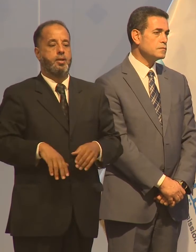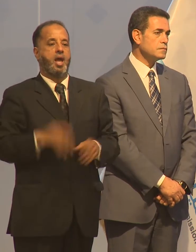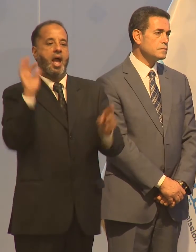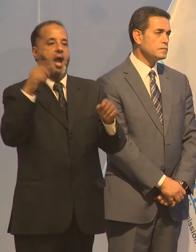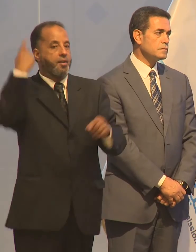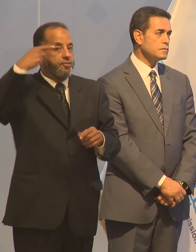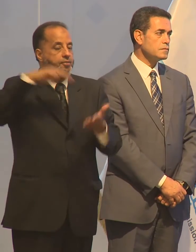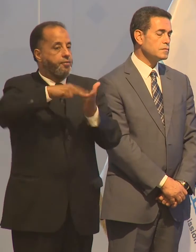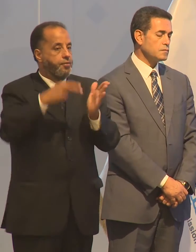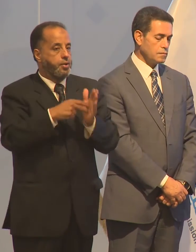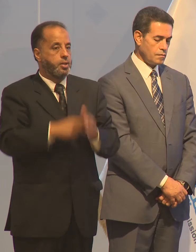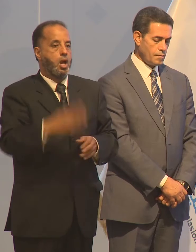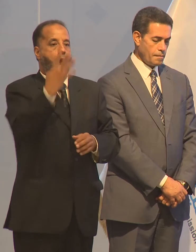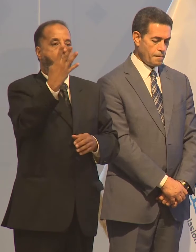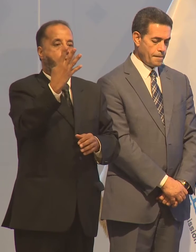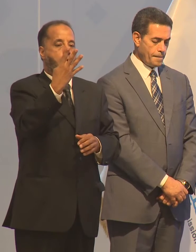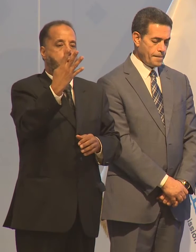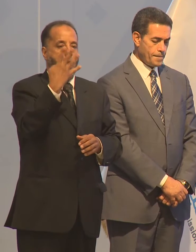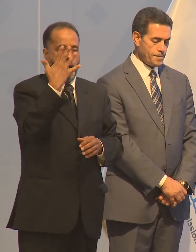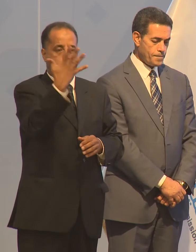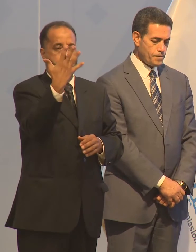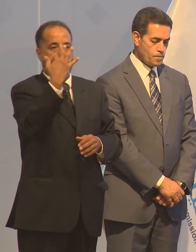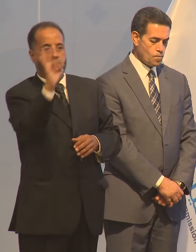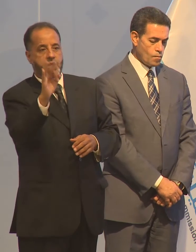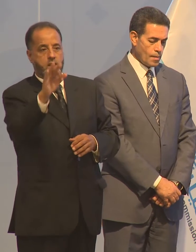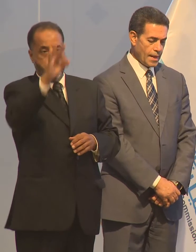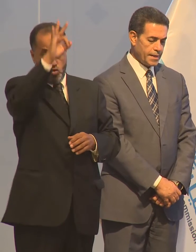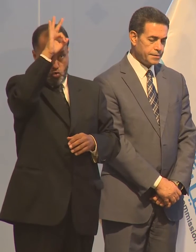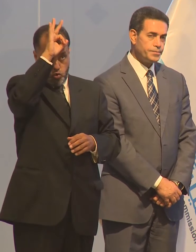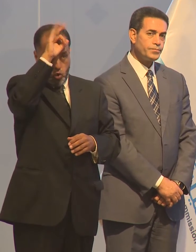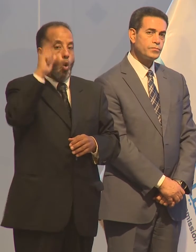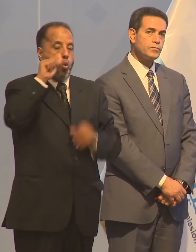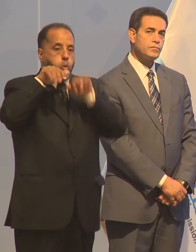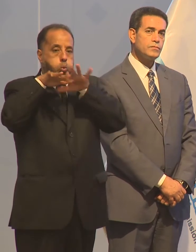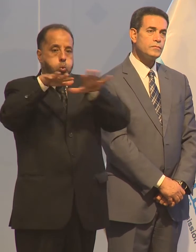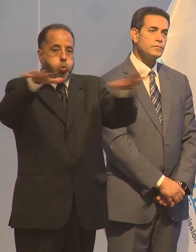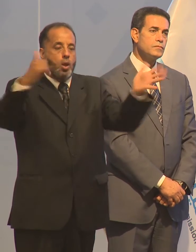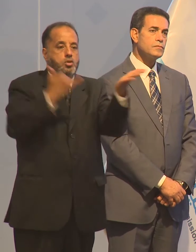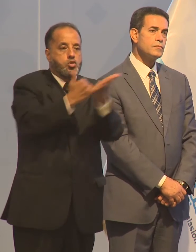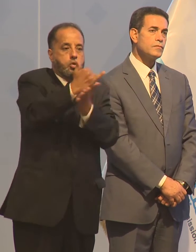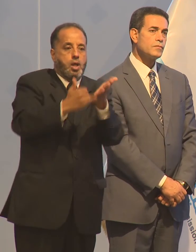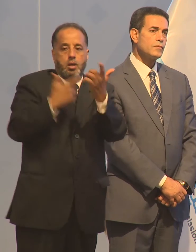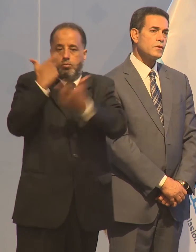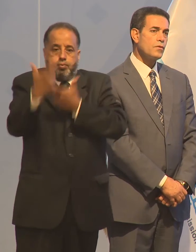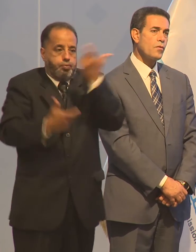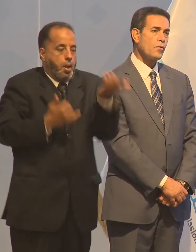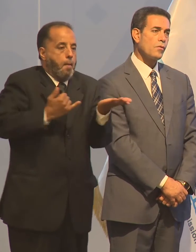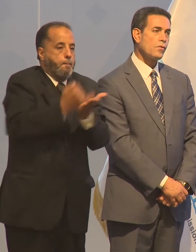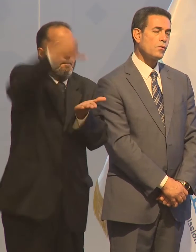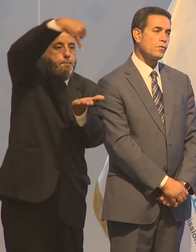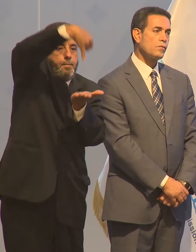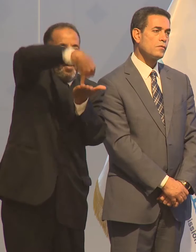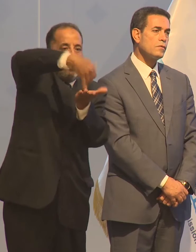تهدف لإعداد 35 ألف عنصر أمن موزعين على كل الدوائر وكل المراكز